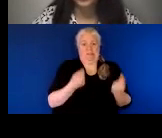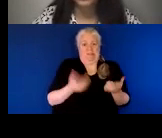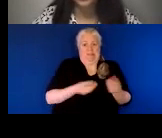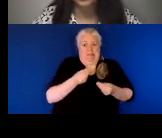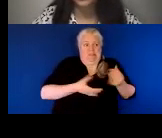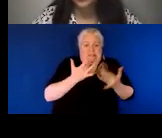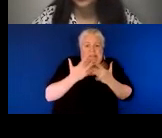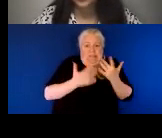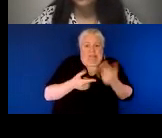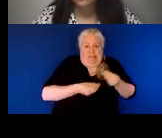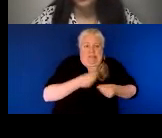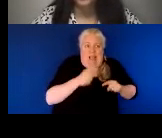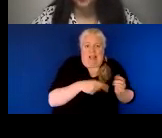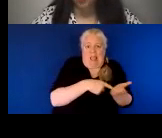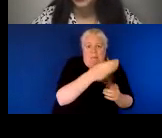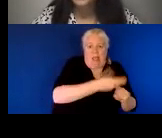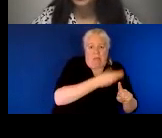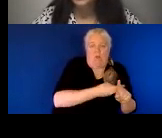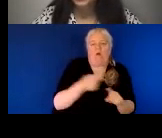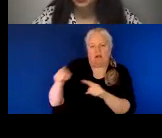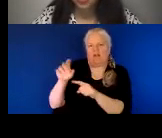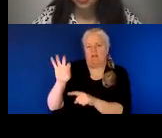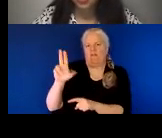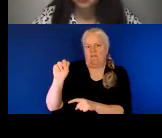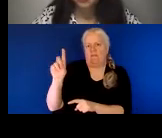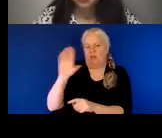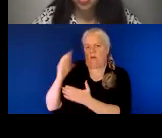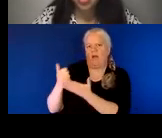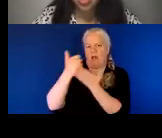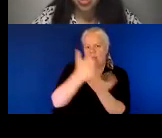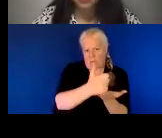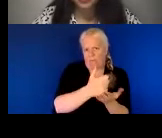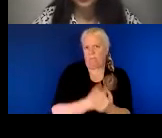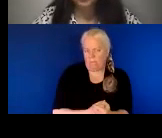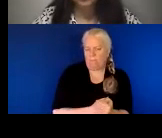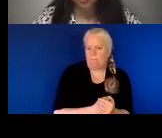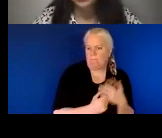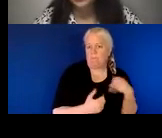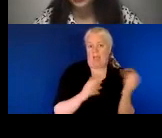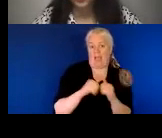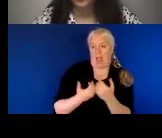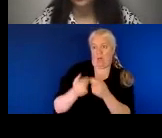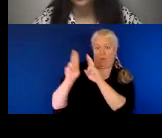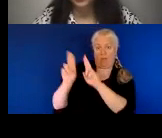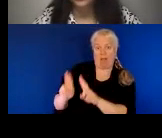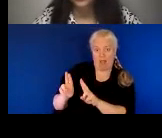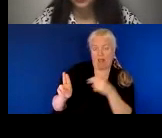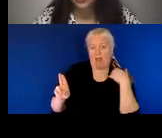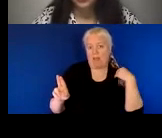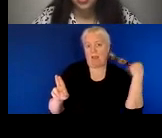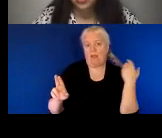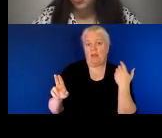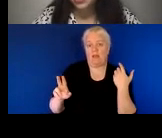候有拖欠的时候，他们就可以马上去申请。 Applications will be processed in order that they were received.